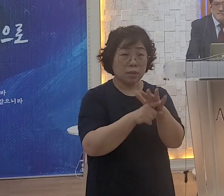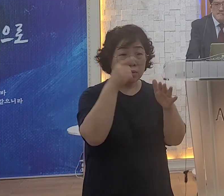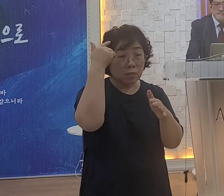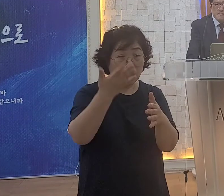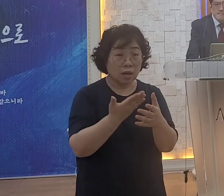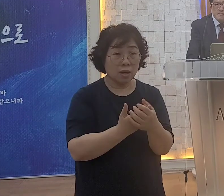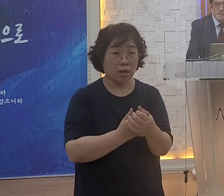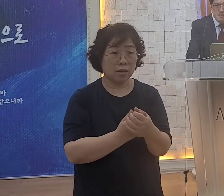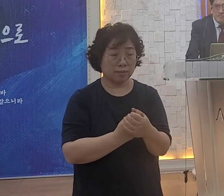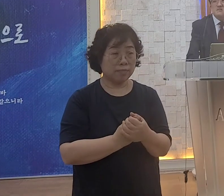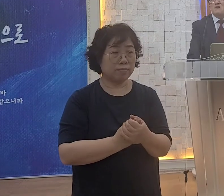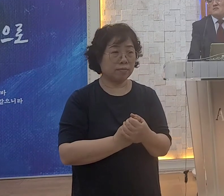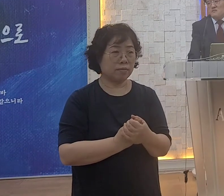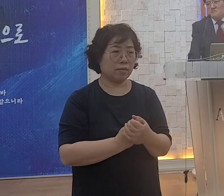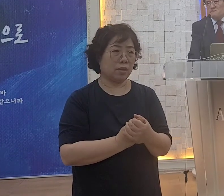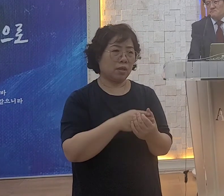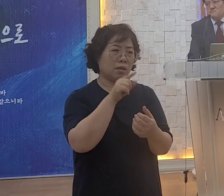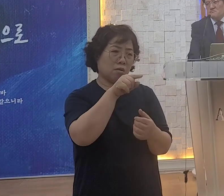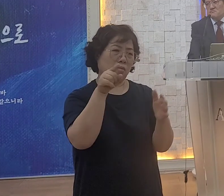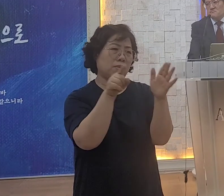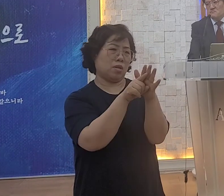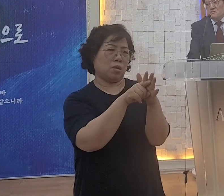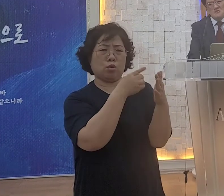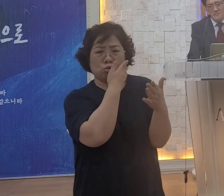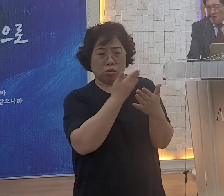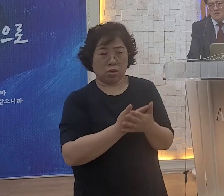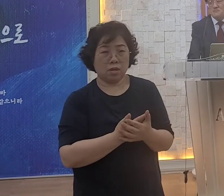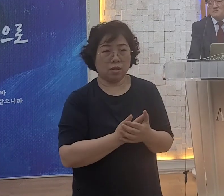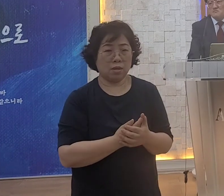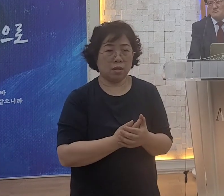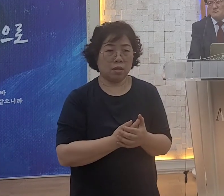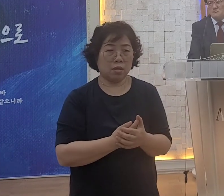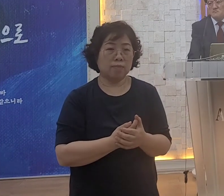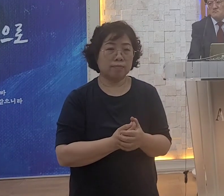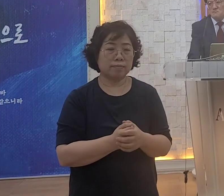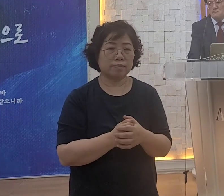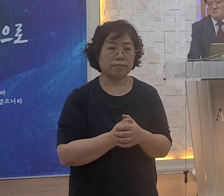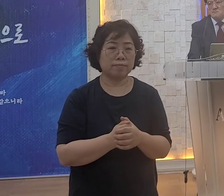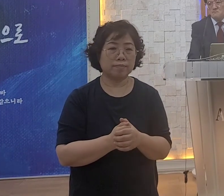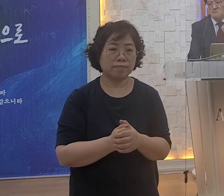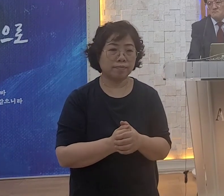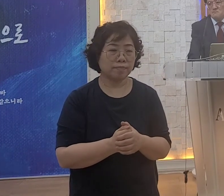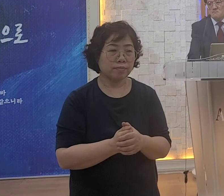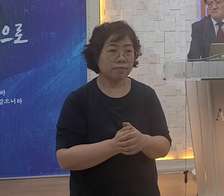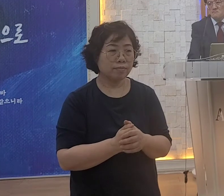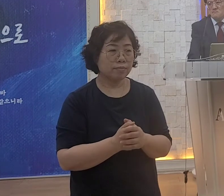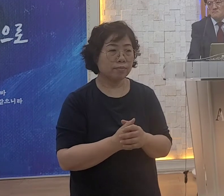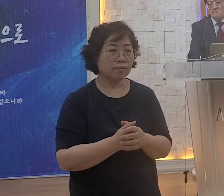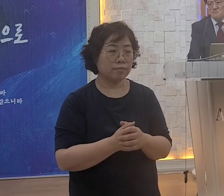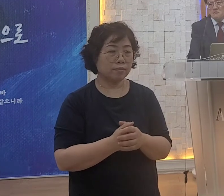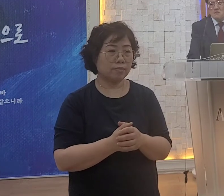믿습니까? 이거 믿어야 돼요. 그거밖에 없어요.